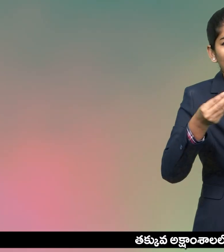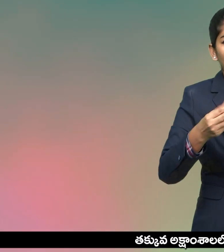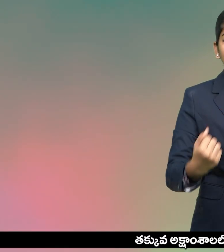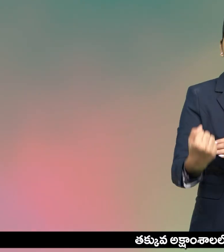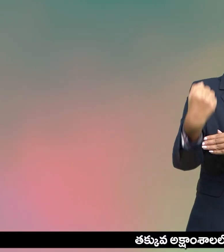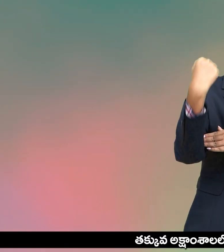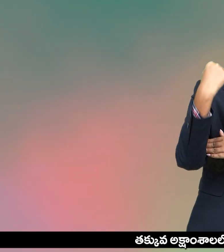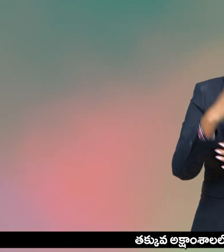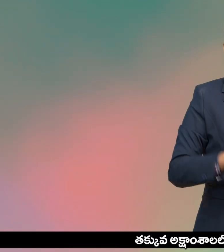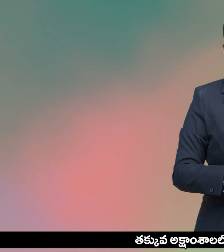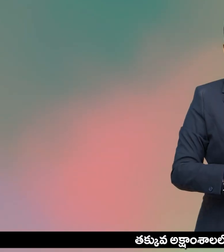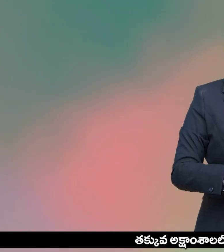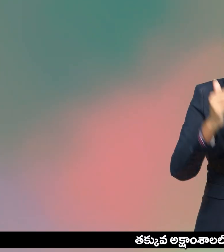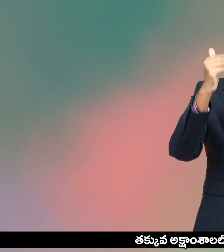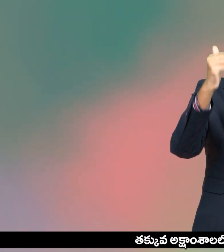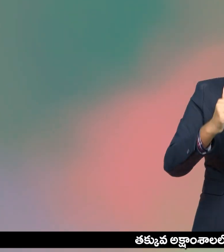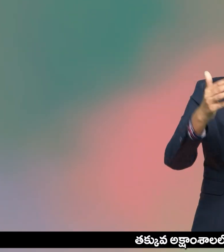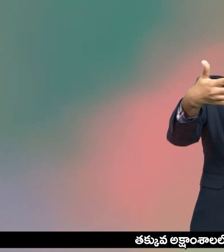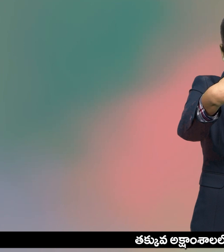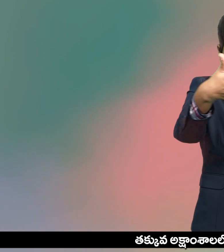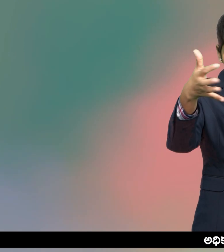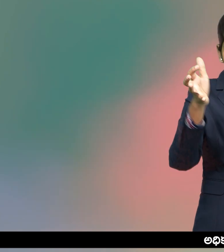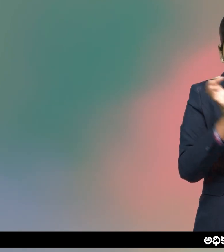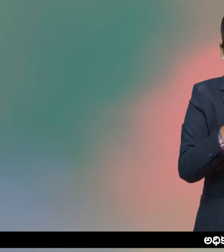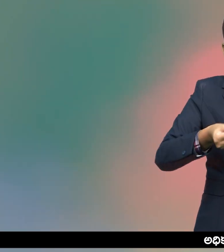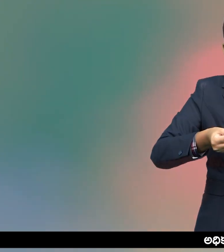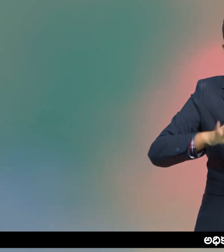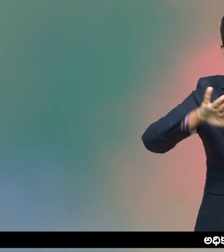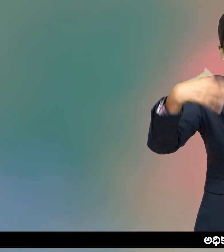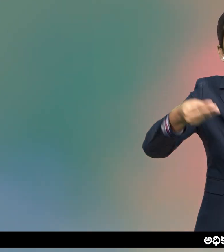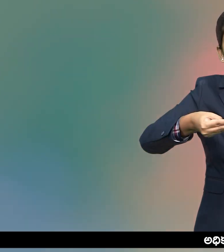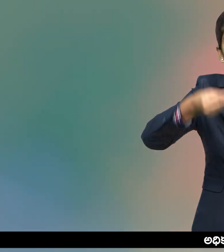ఇది మరింత తీవ్రంగా ఉంటుంది. అధిక అక్షాంశాల కంటే